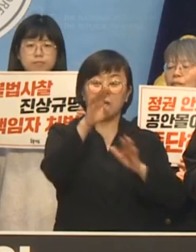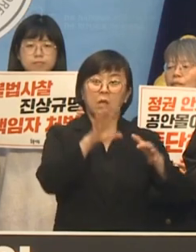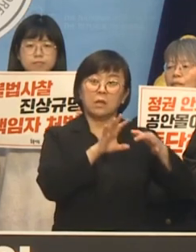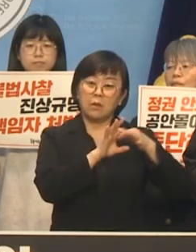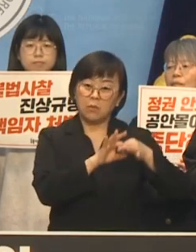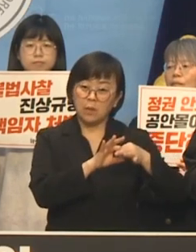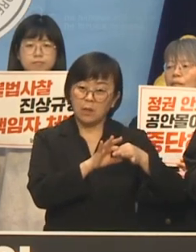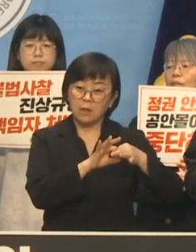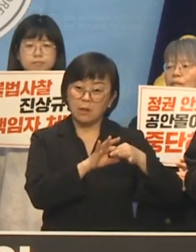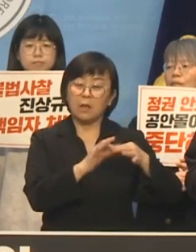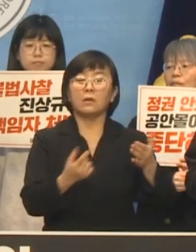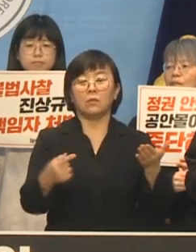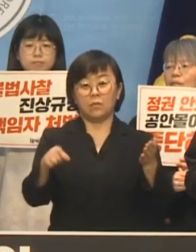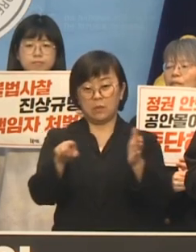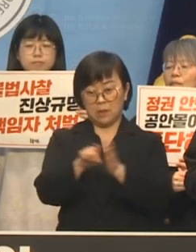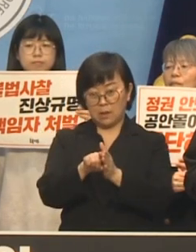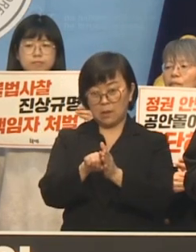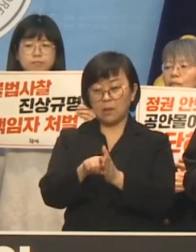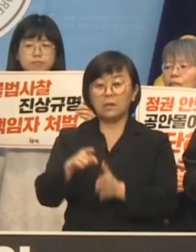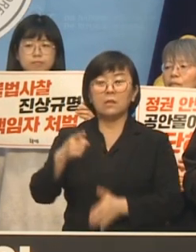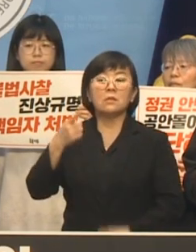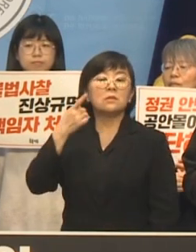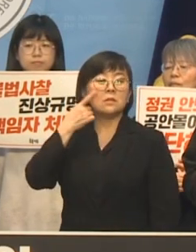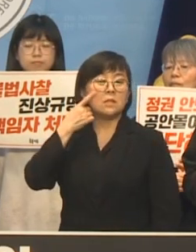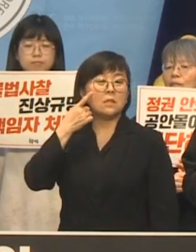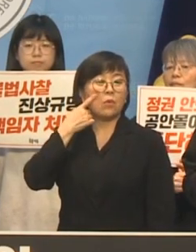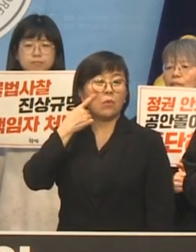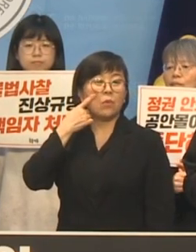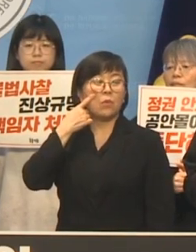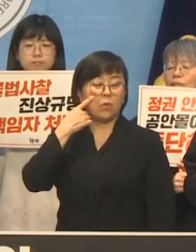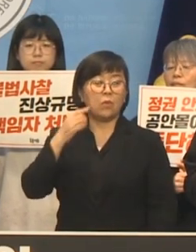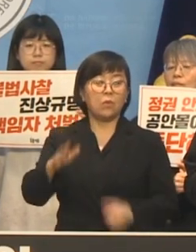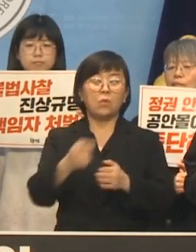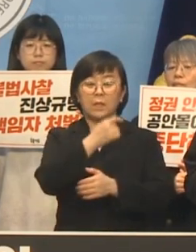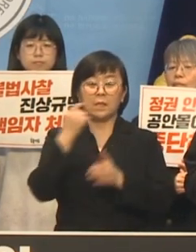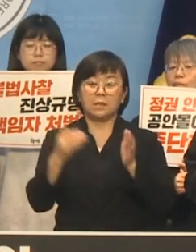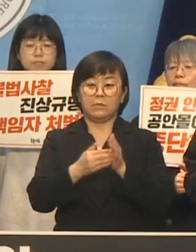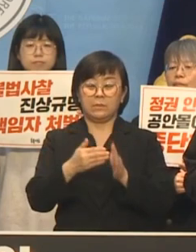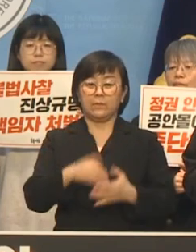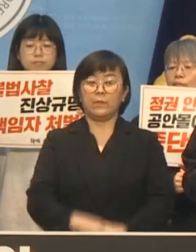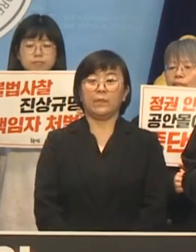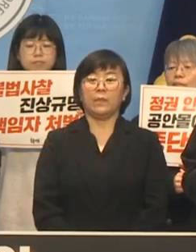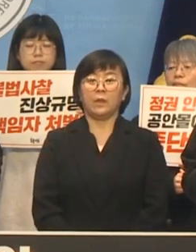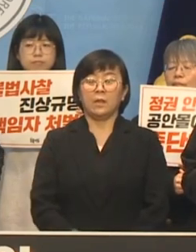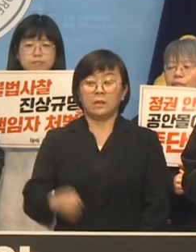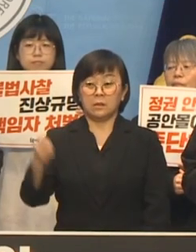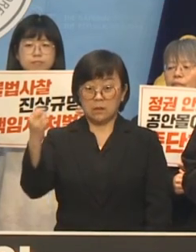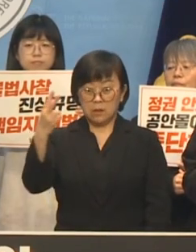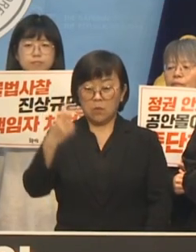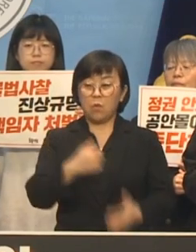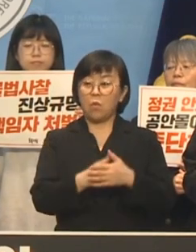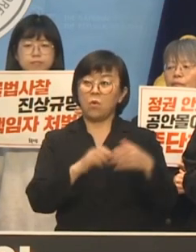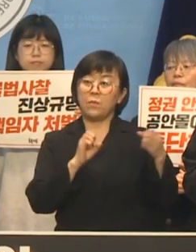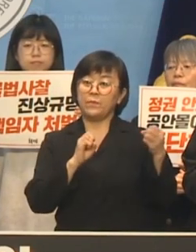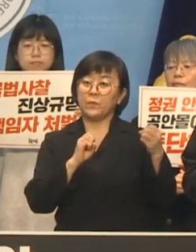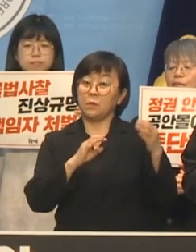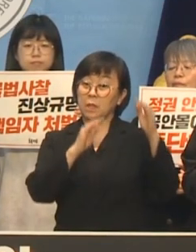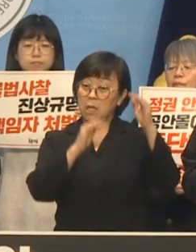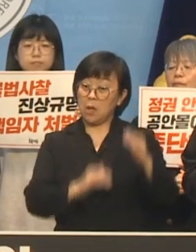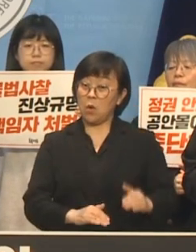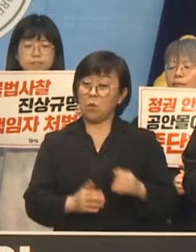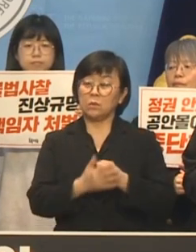지을 시도를 했다는 정황까지 지금 확인되고 있습니다. 그리고 그 대화